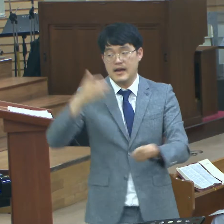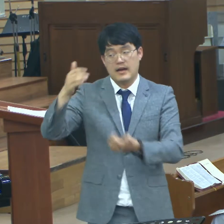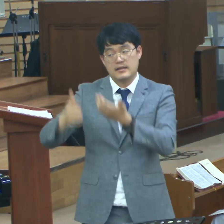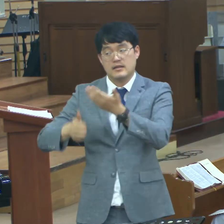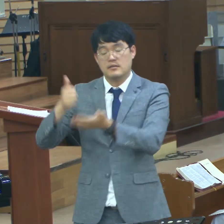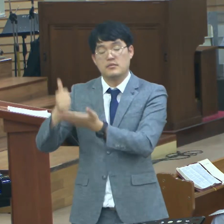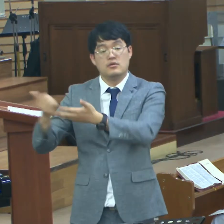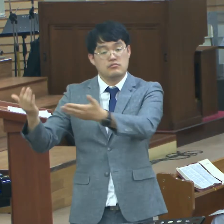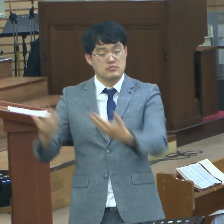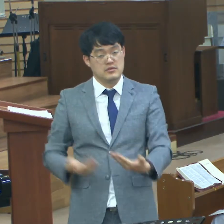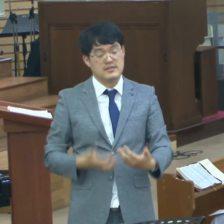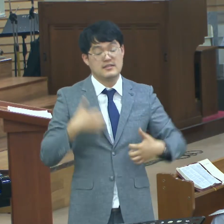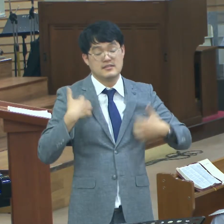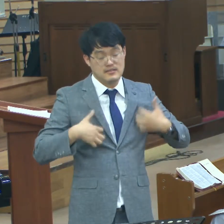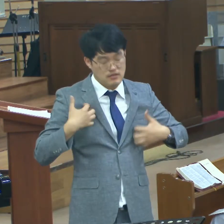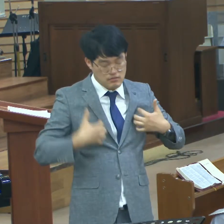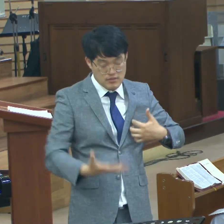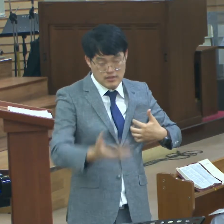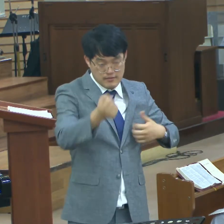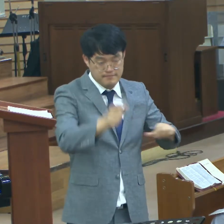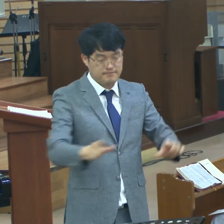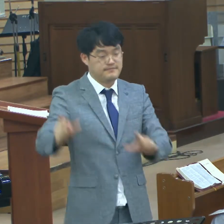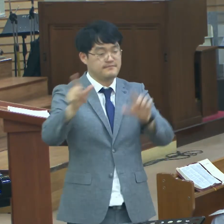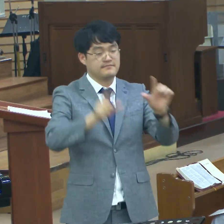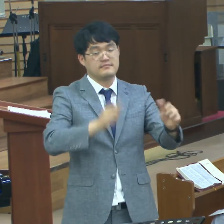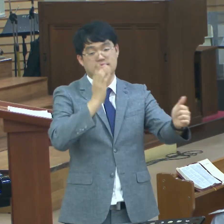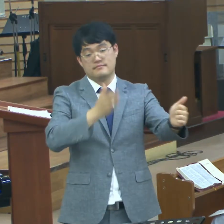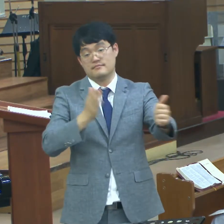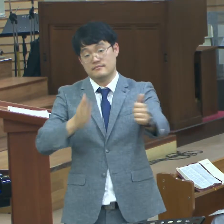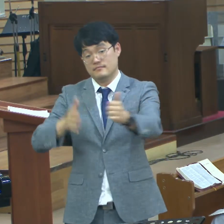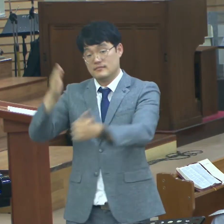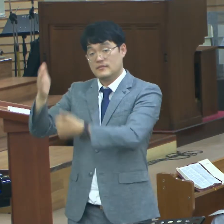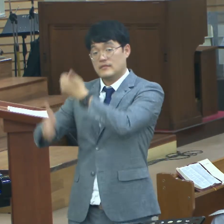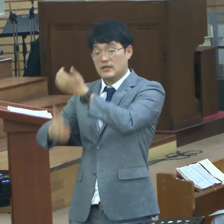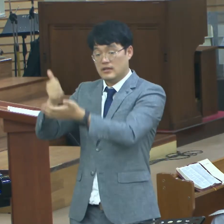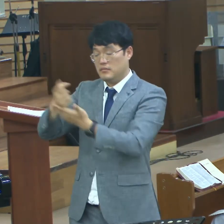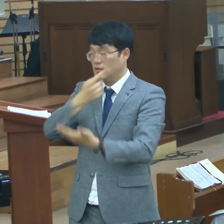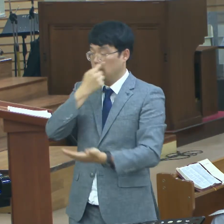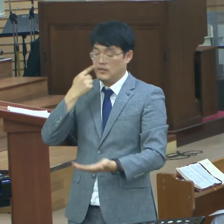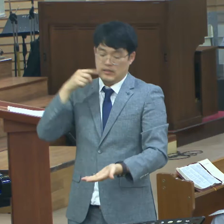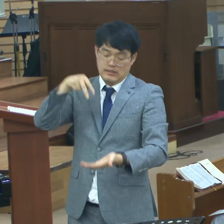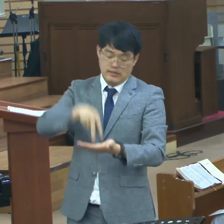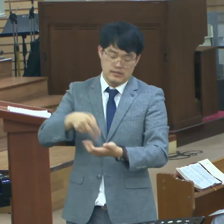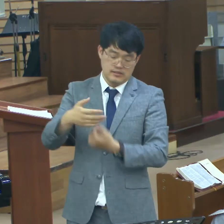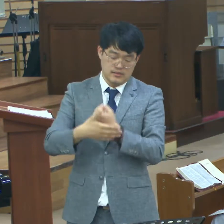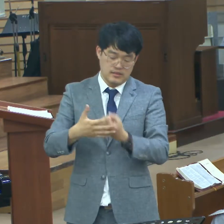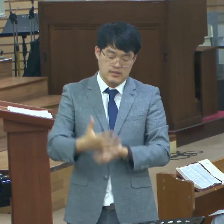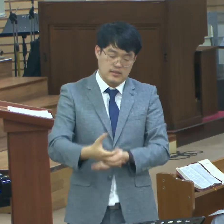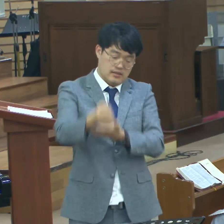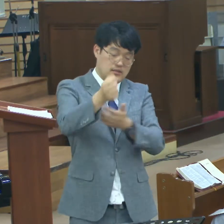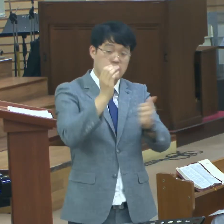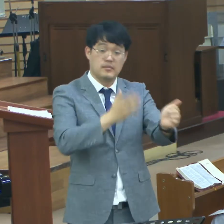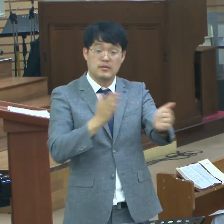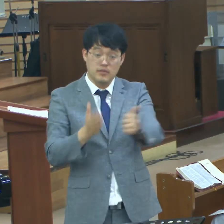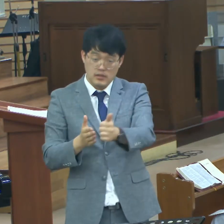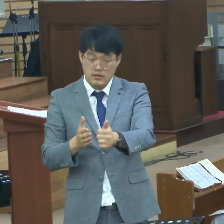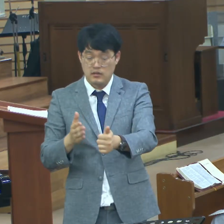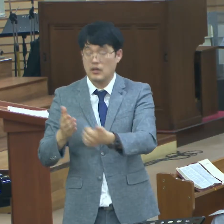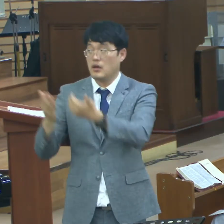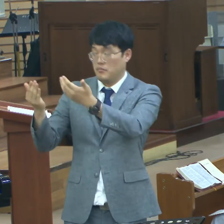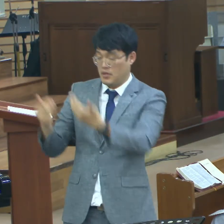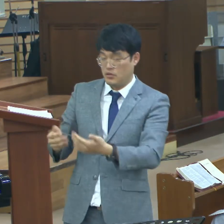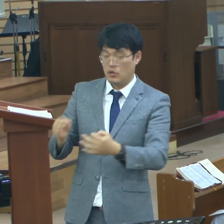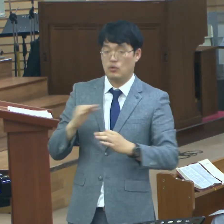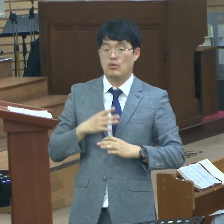주시는 즐거움을 누리시기를 바랍니다. 하나님 보장하신 은혜를 누리시기를 바랍니다. 이것이 우리가 받은 놀라운